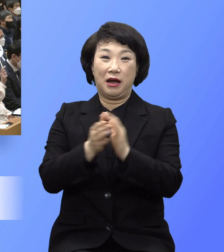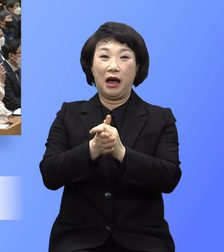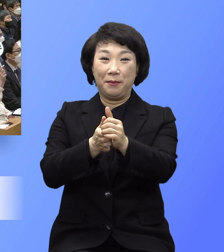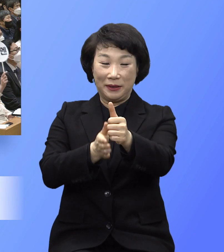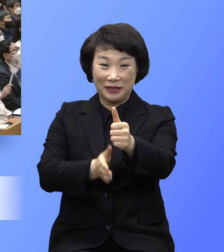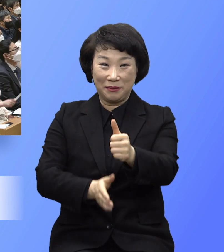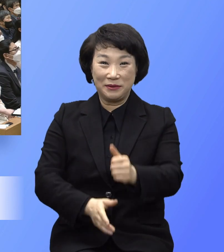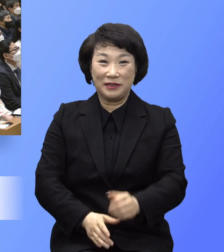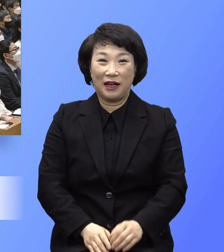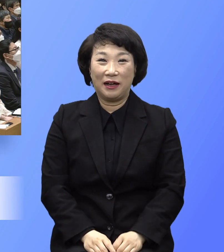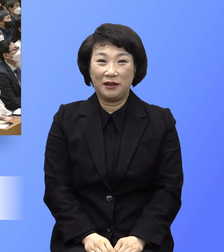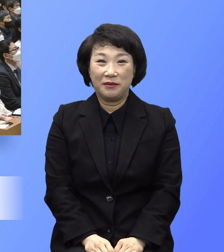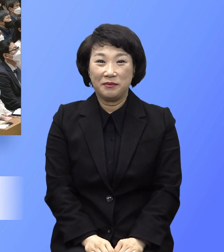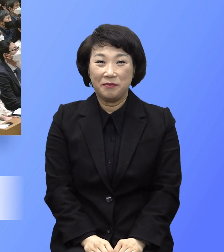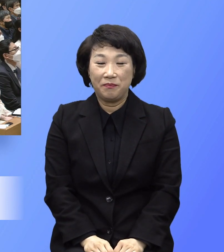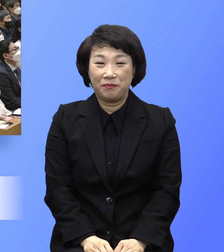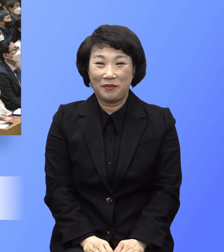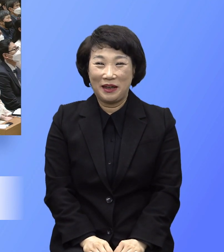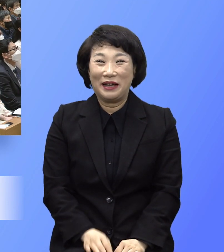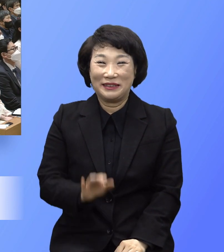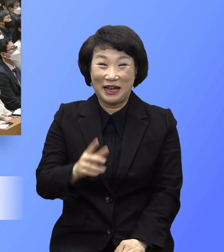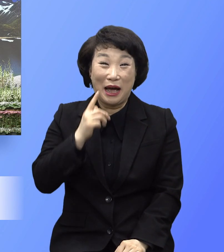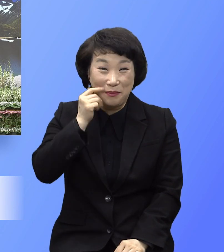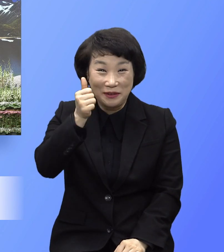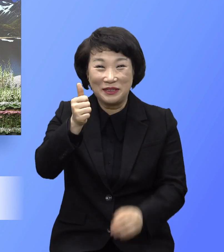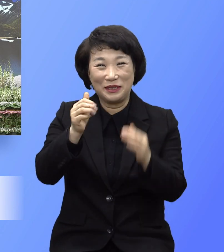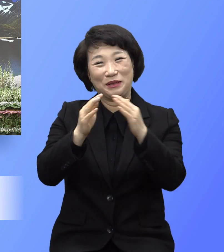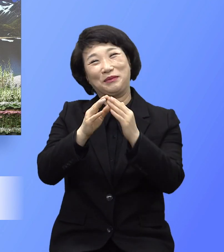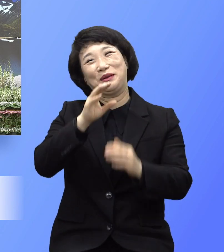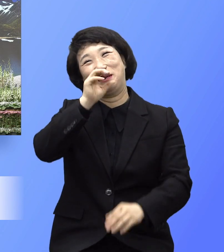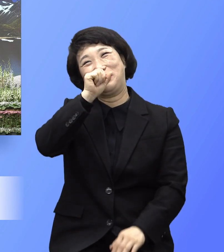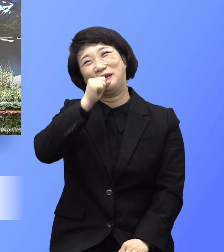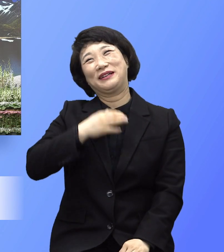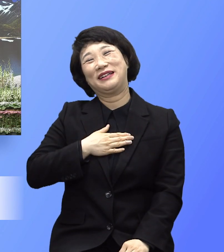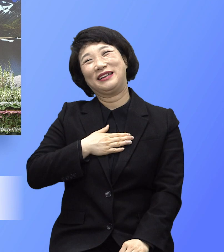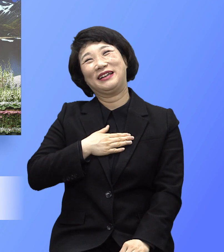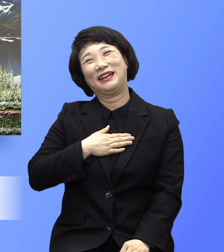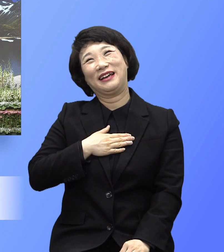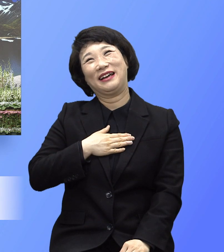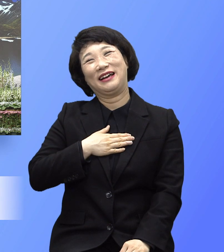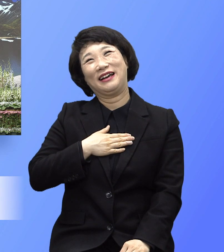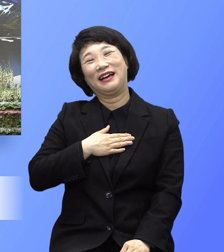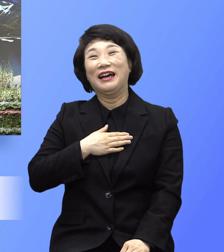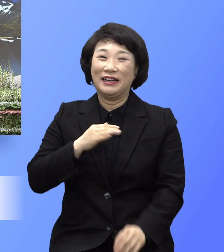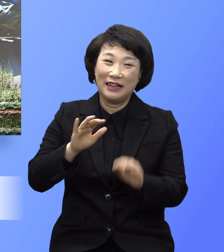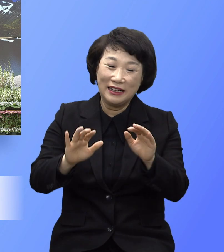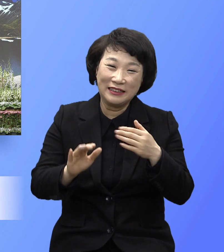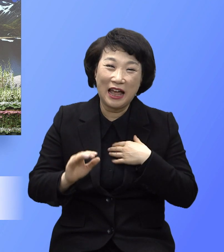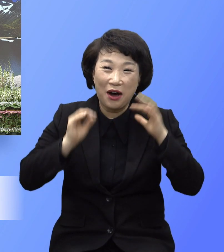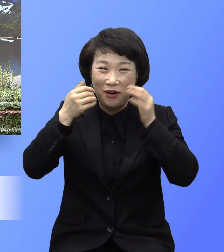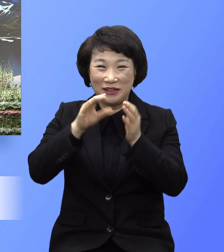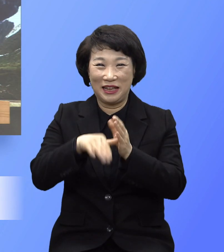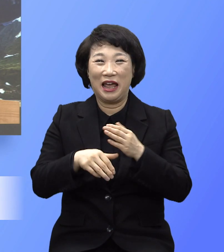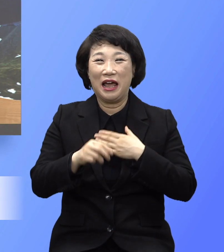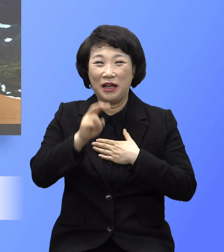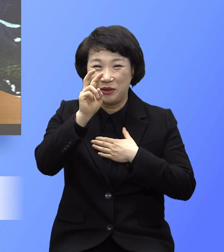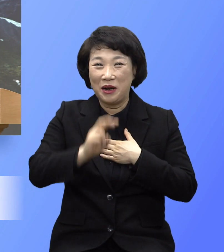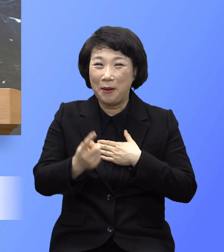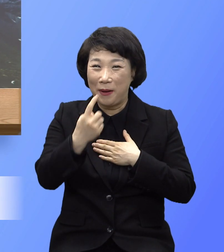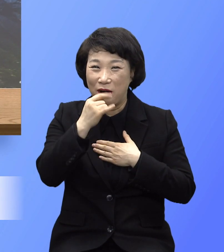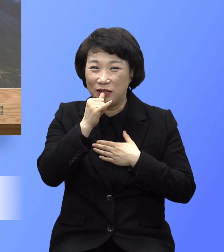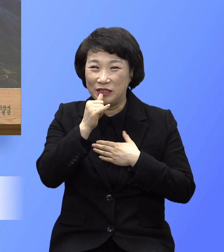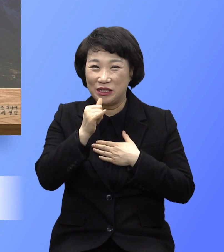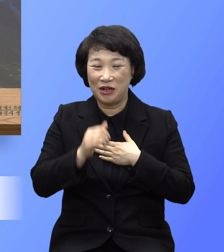합시다. 우리 아버지 집 좋잖아요. 제가 어려서 배웠어요. 함께